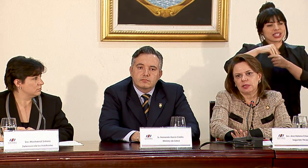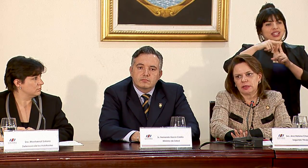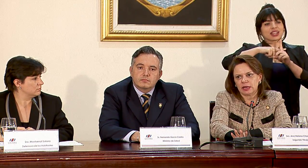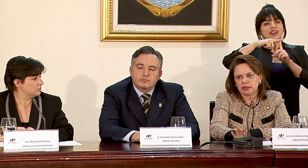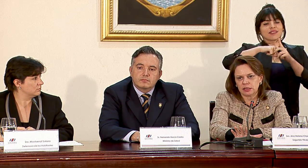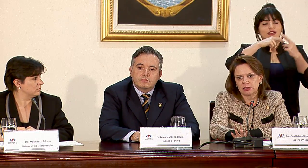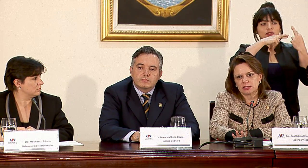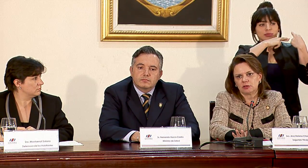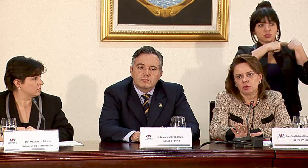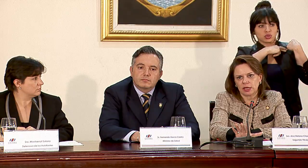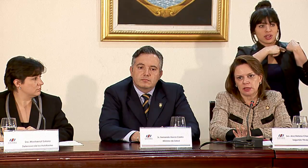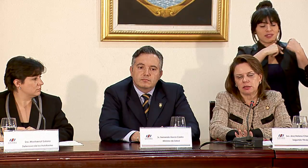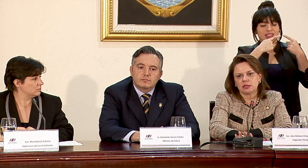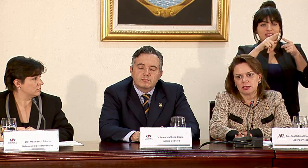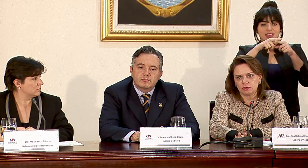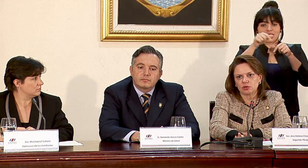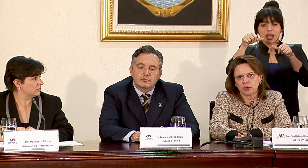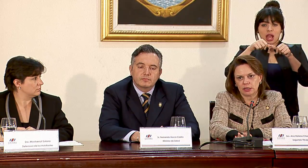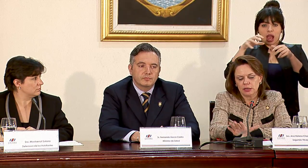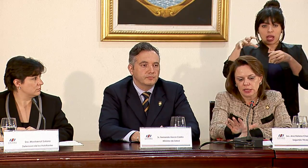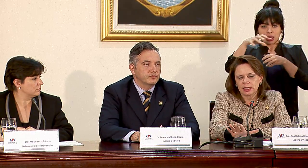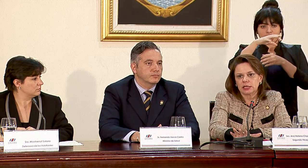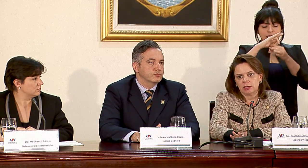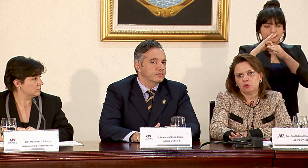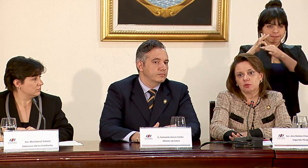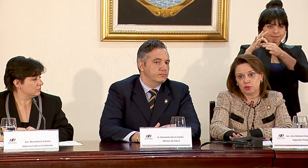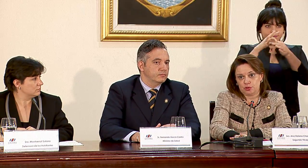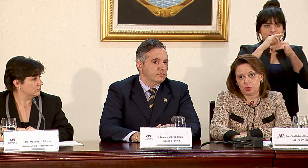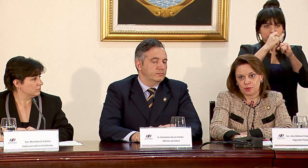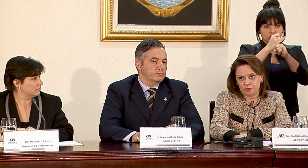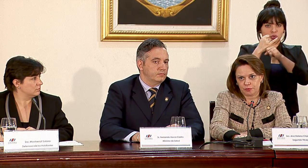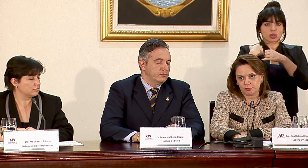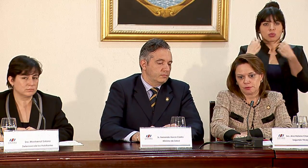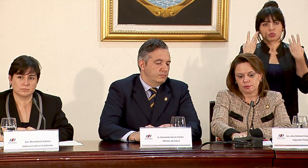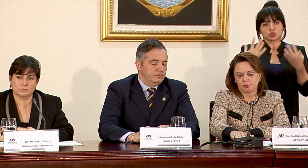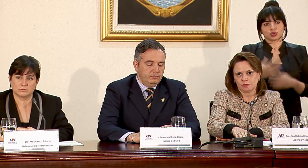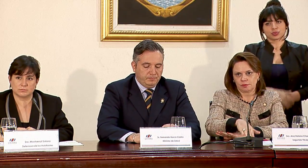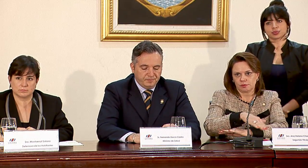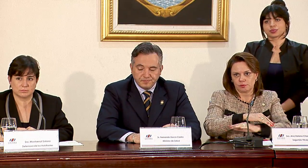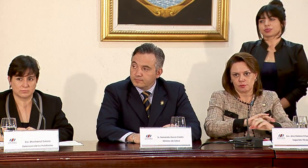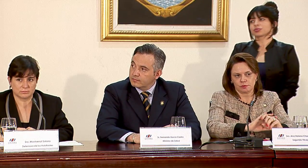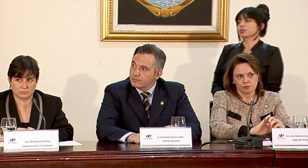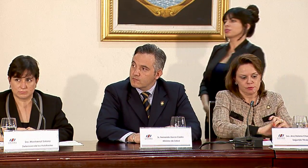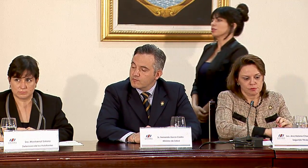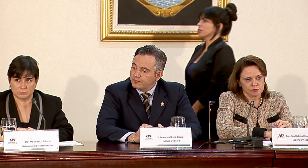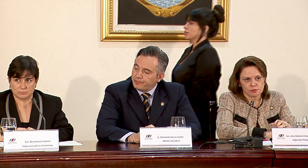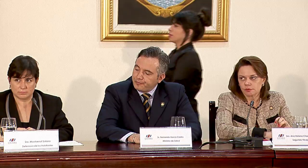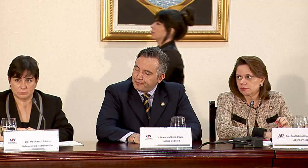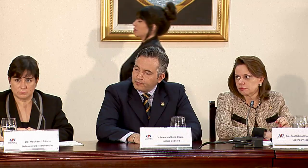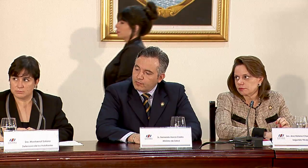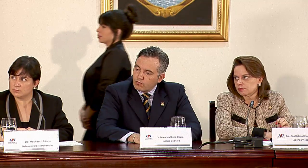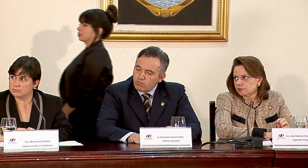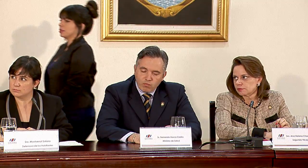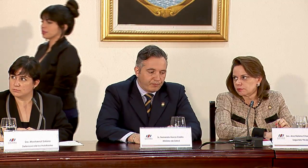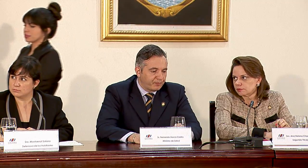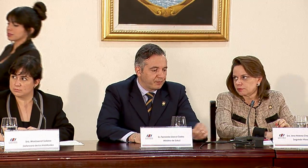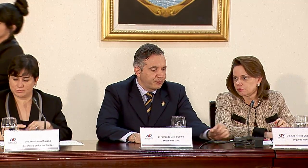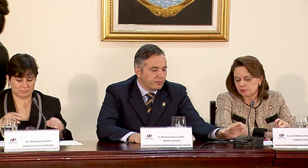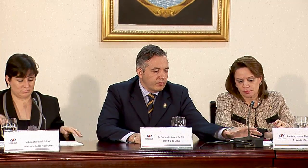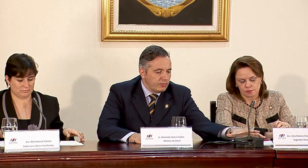responsabilidad intersectorial e interinstitucional que tenemos muchos. Agradecemos mucho a la señora